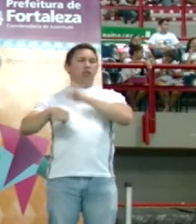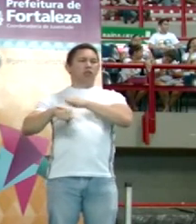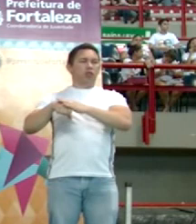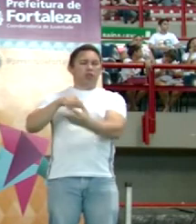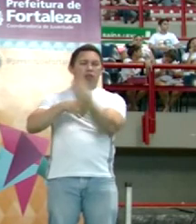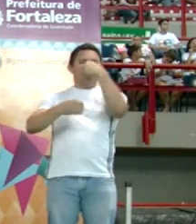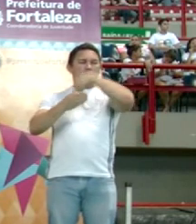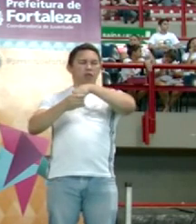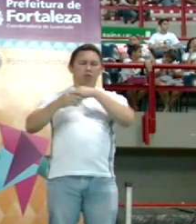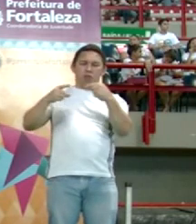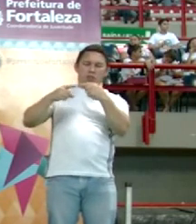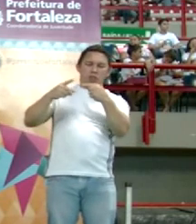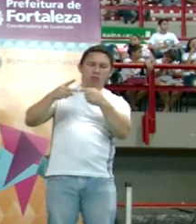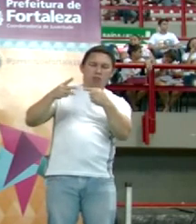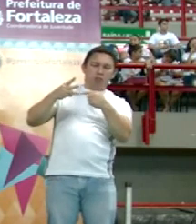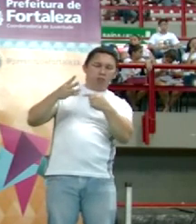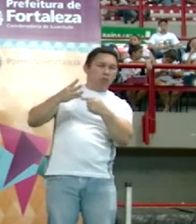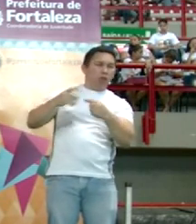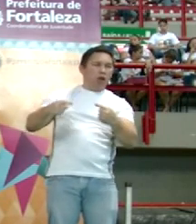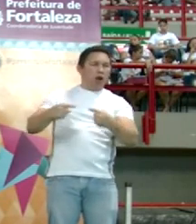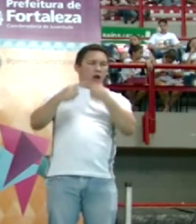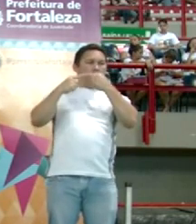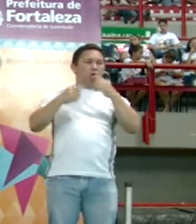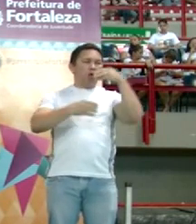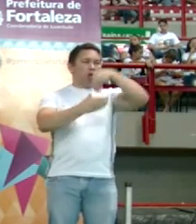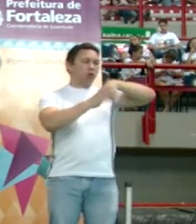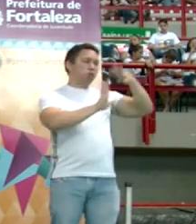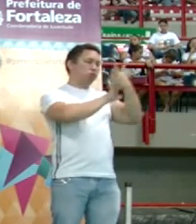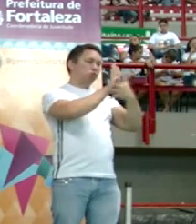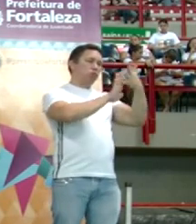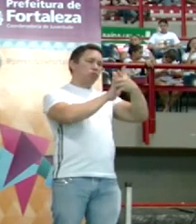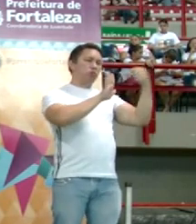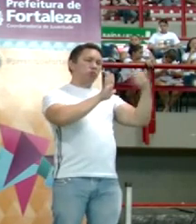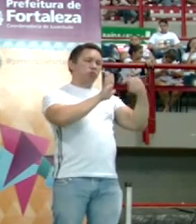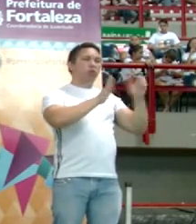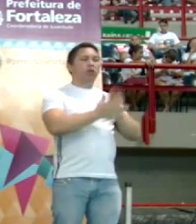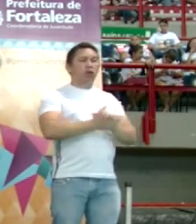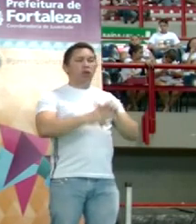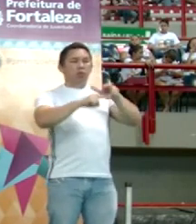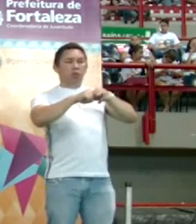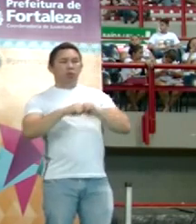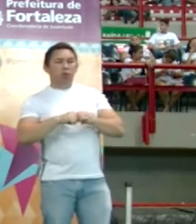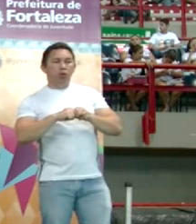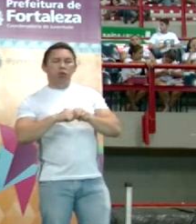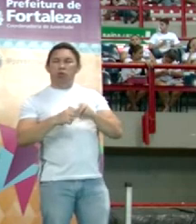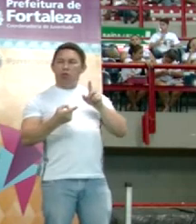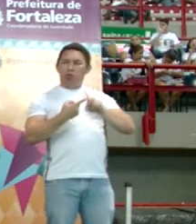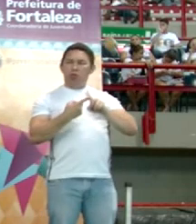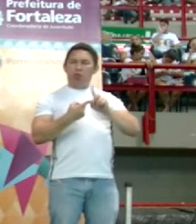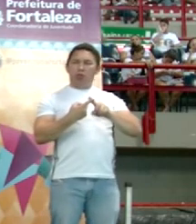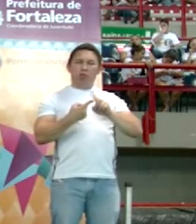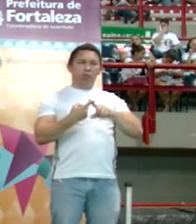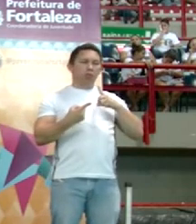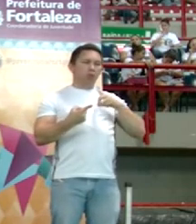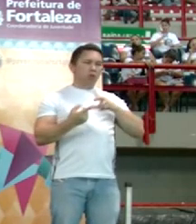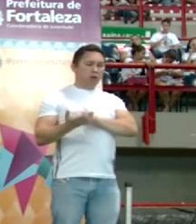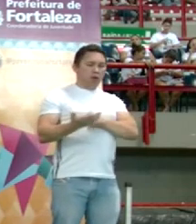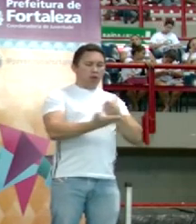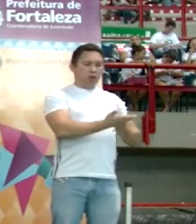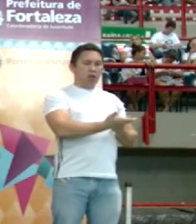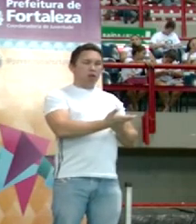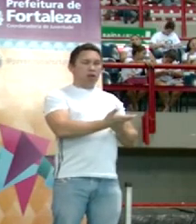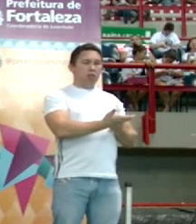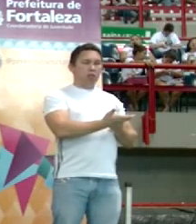no respectivo momento de texto. Então, o que nós vamos ver aqui é uma aula de interpretação